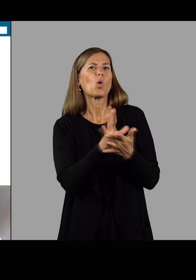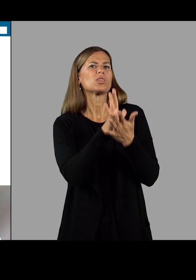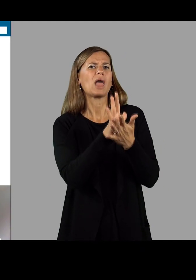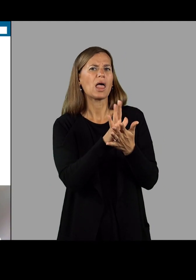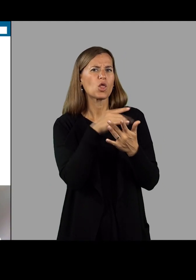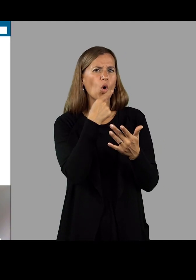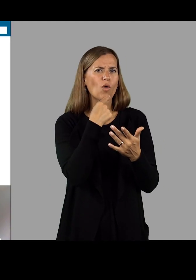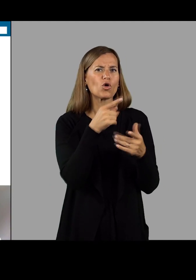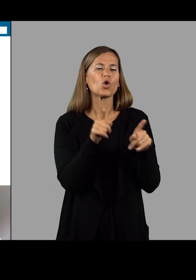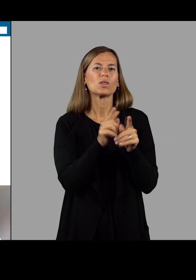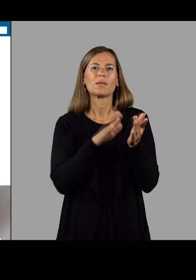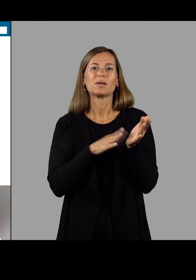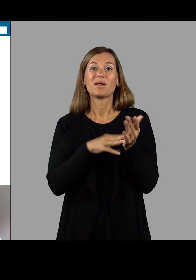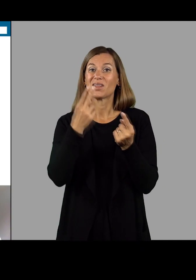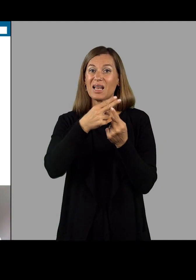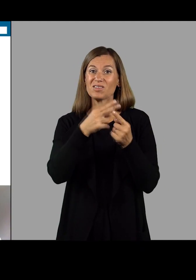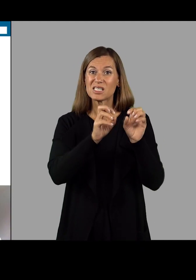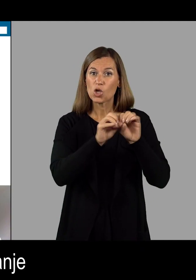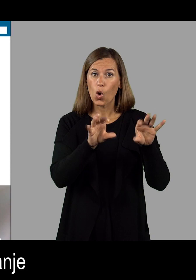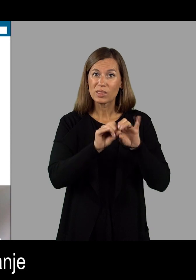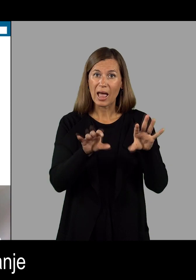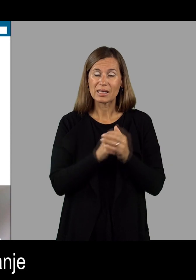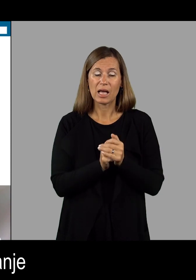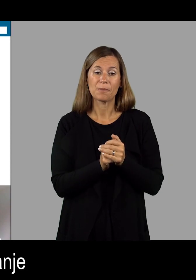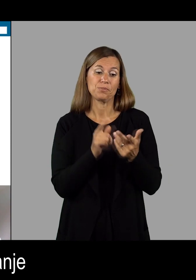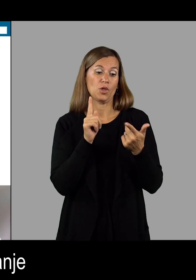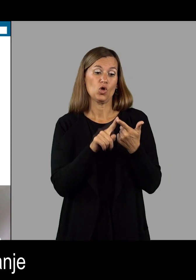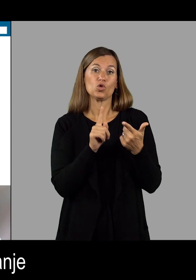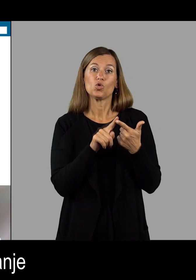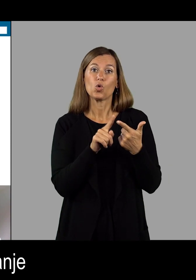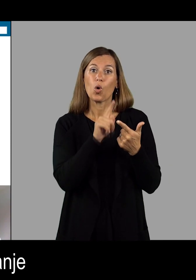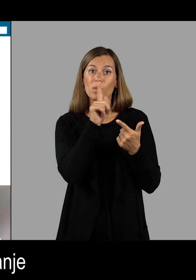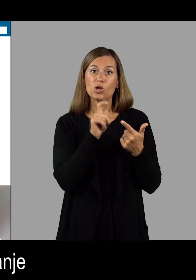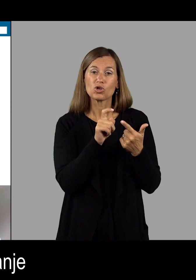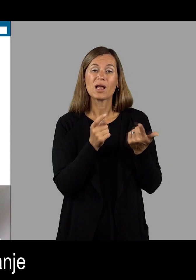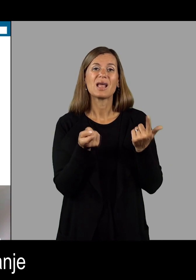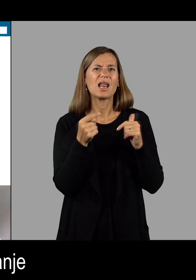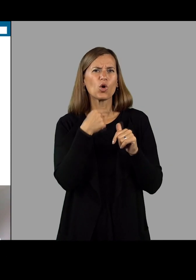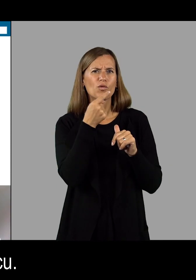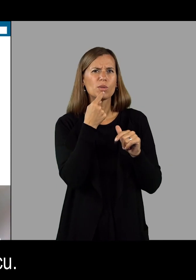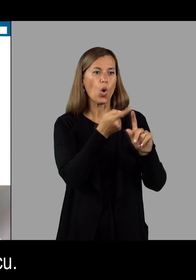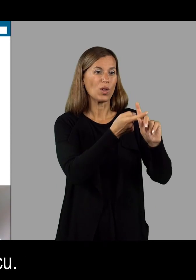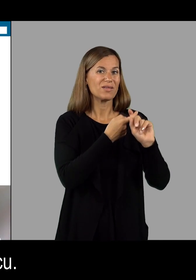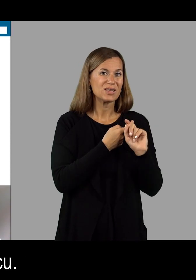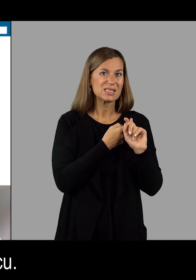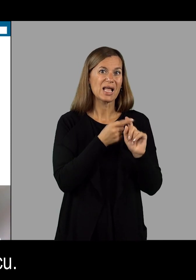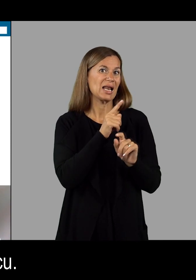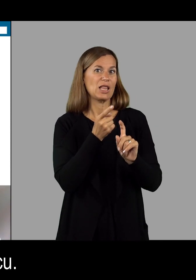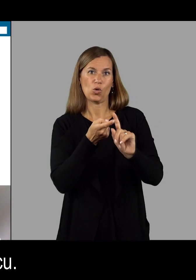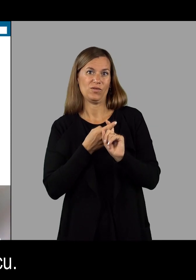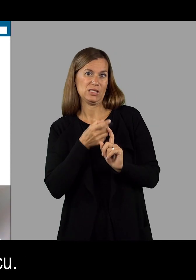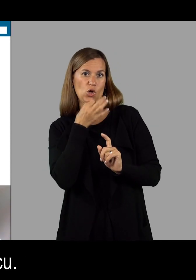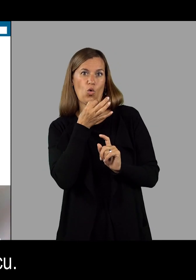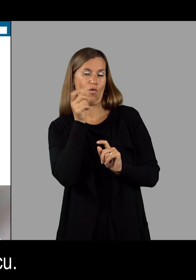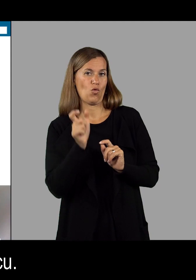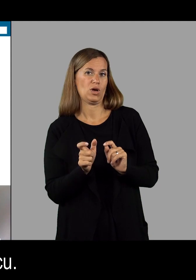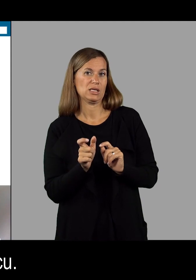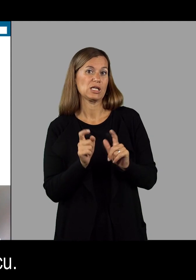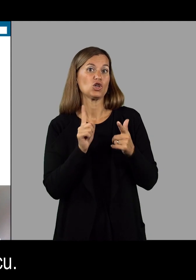v televizijskih oddajah. Drugo pomembno vprašanje je, ali govorimo o odvisnem ali neodvisnem govorcu.